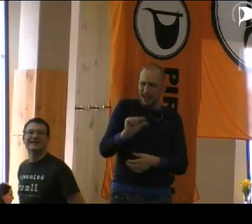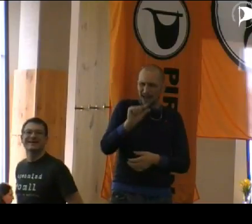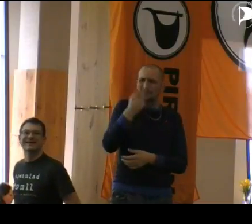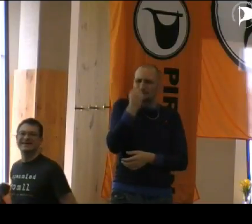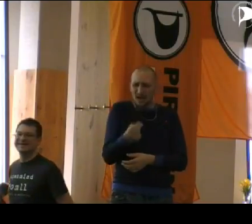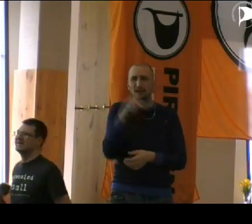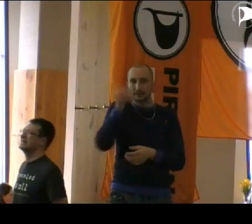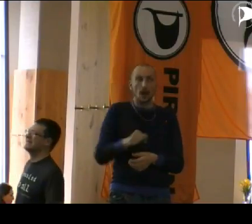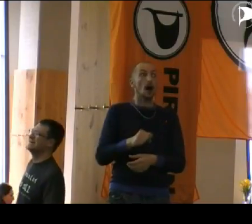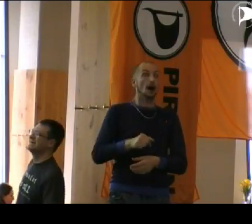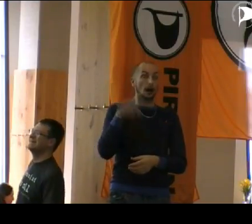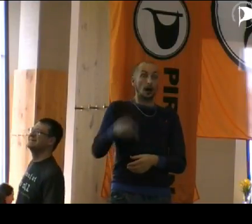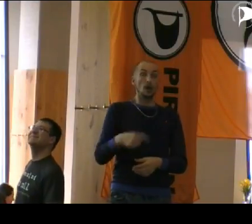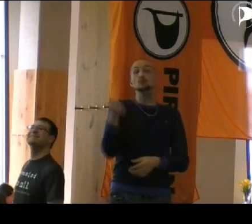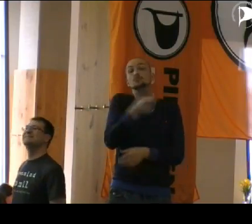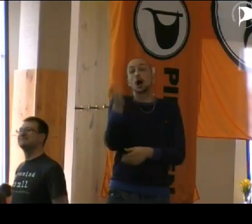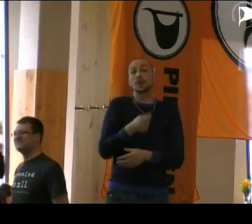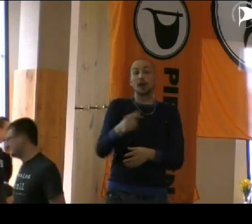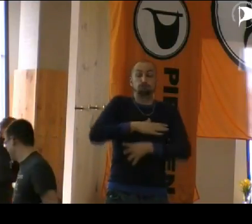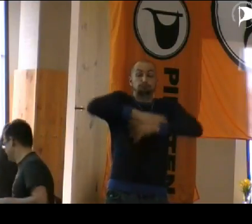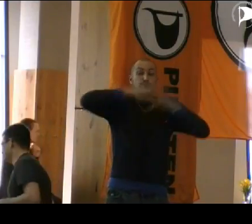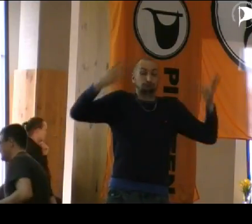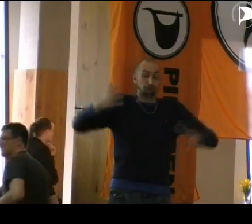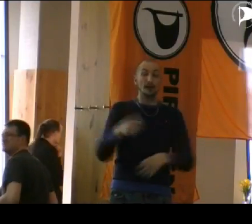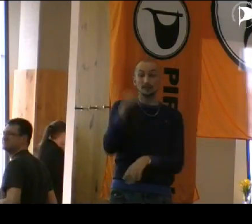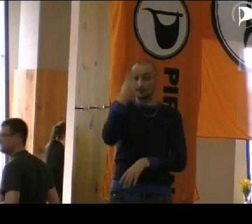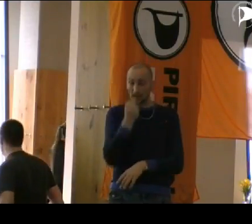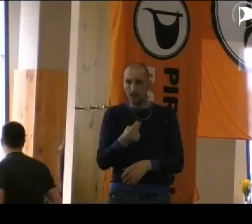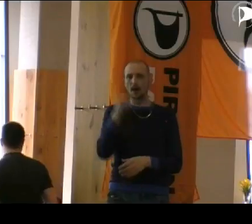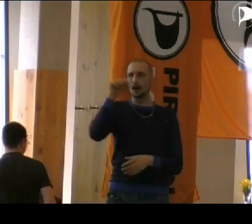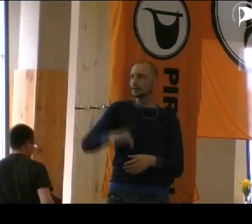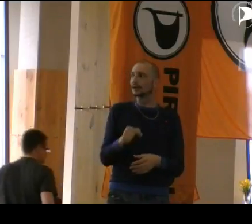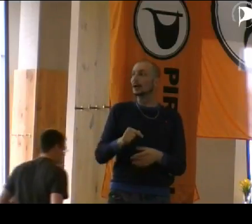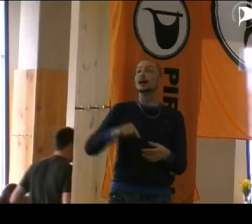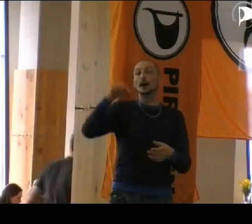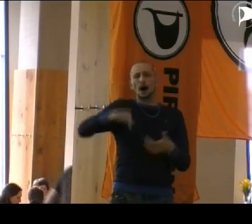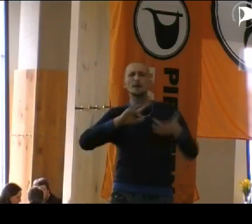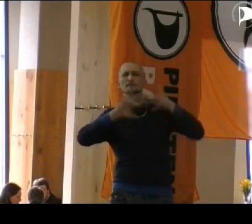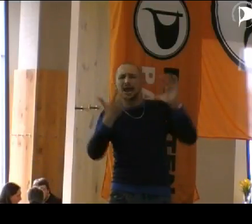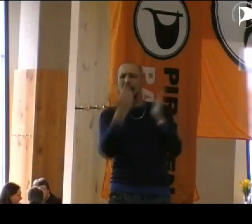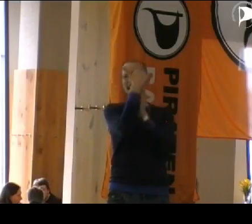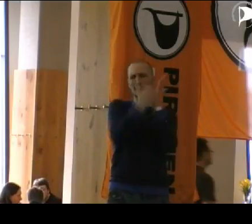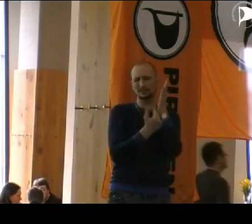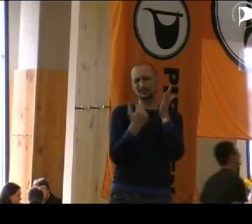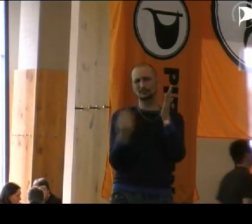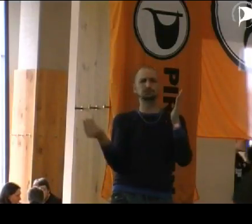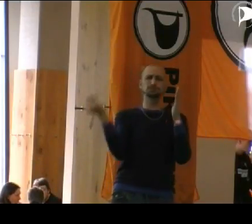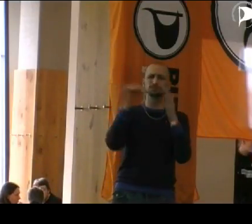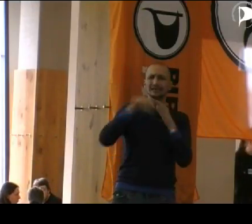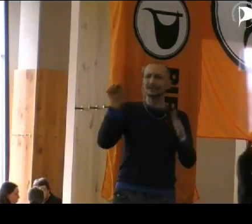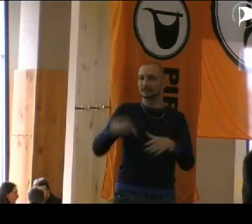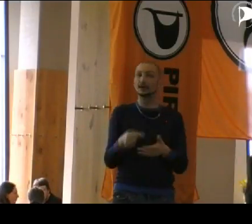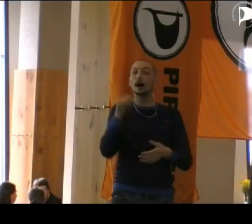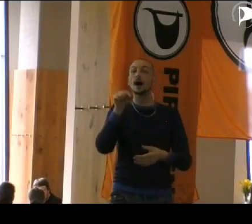steht hier den twitter und mandel oder auf die medien müssten wenn piraten